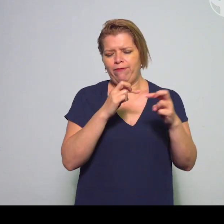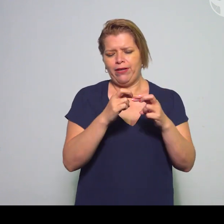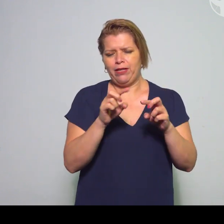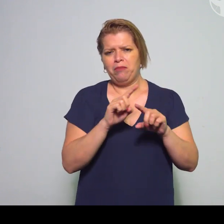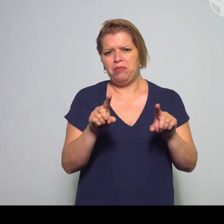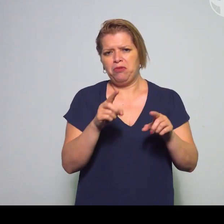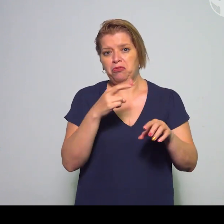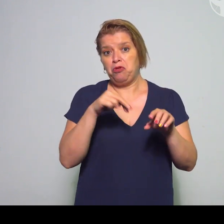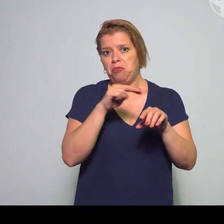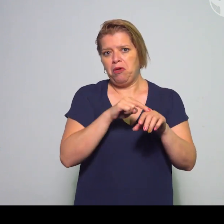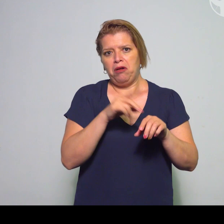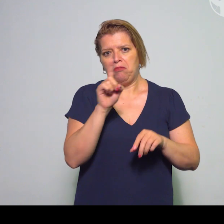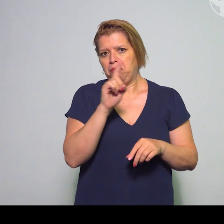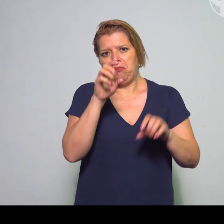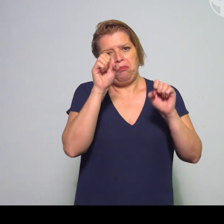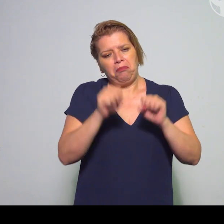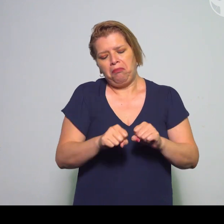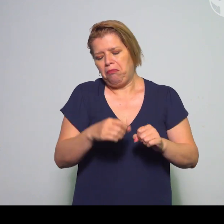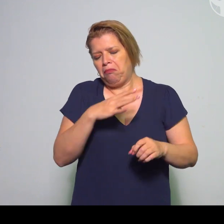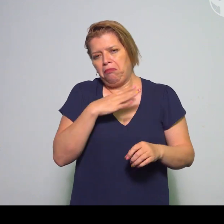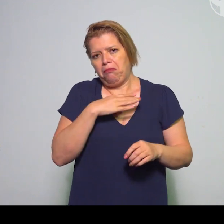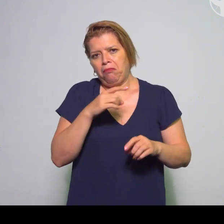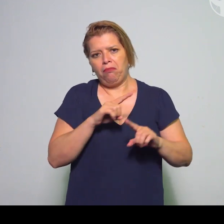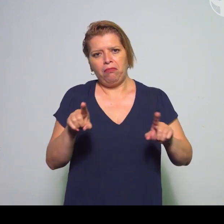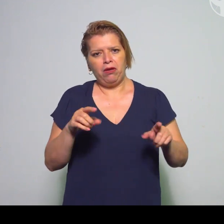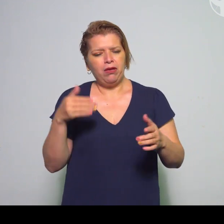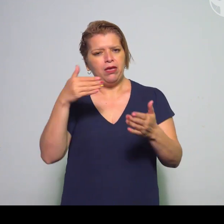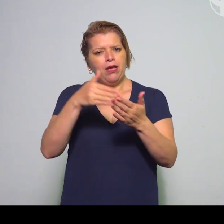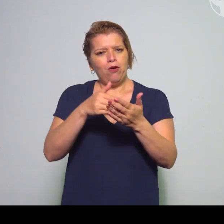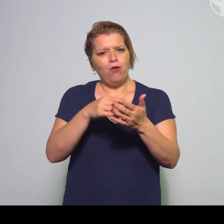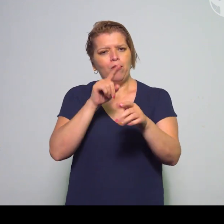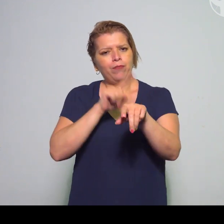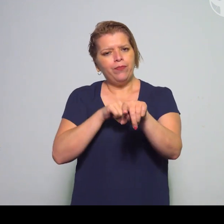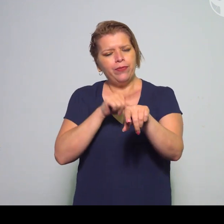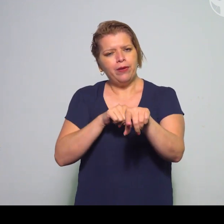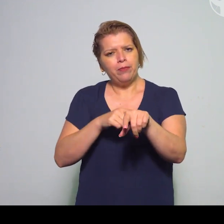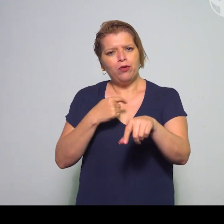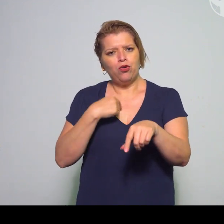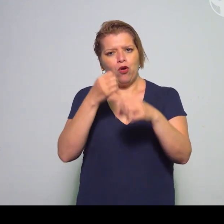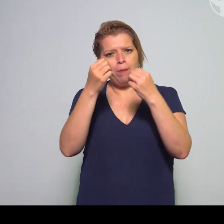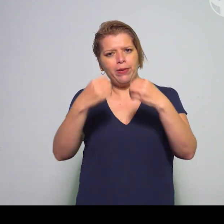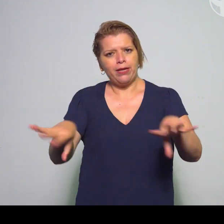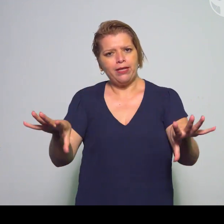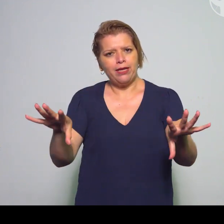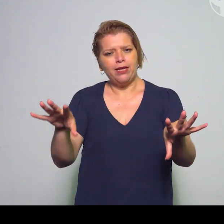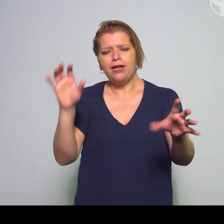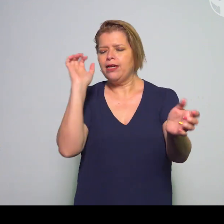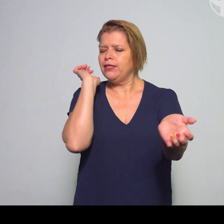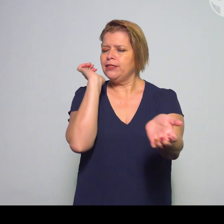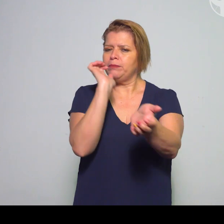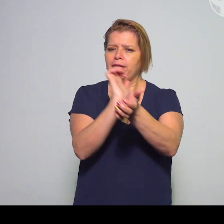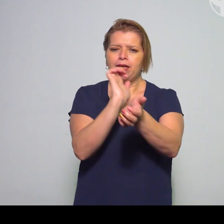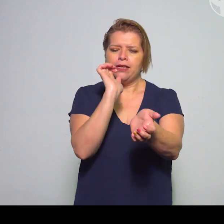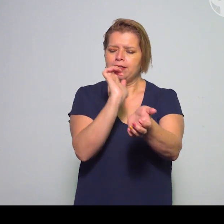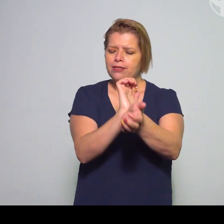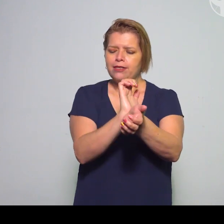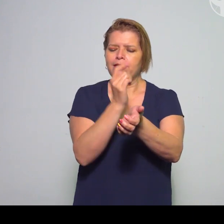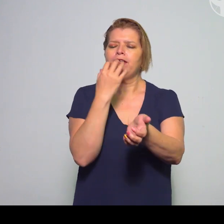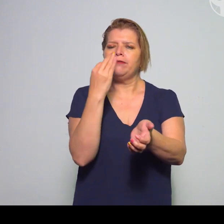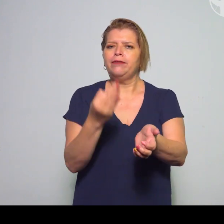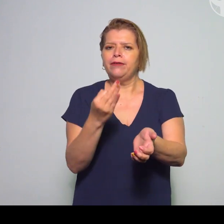perfecta. Pero llegó un momento en que yo, hablo en lo personal, perdí por completo la